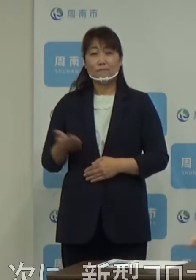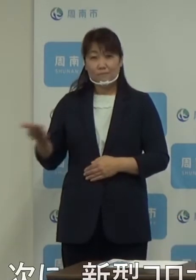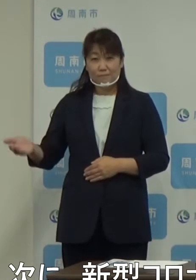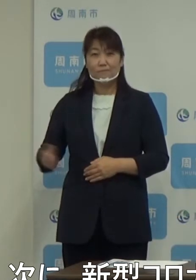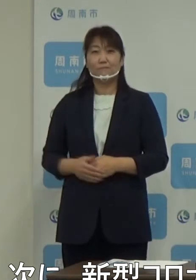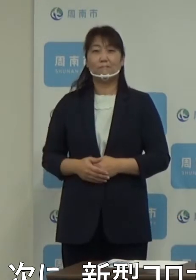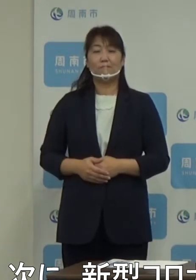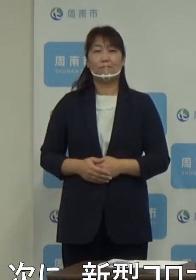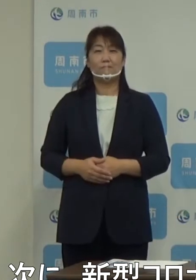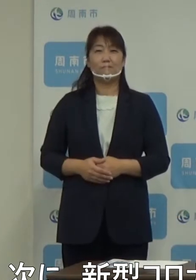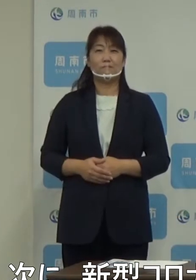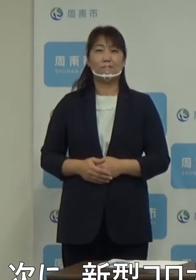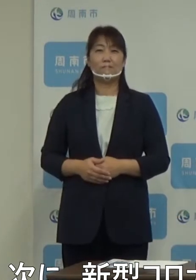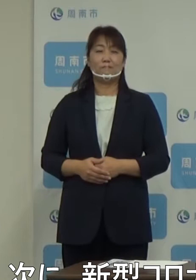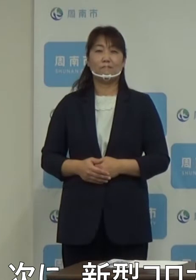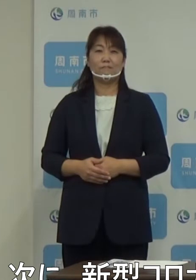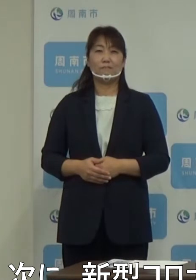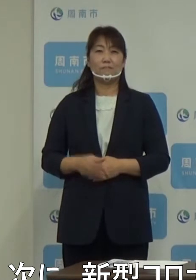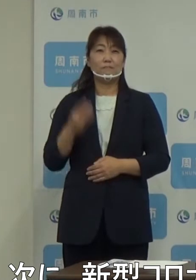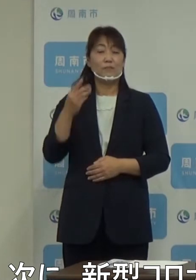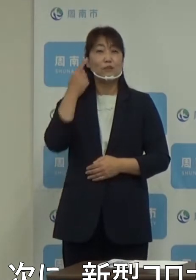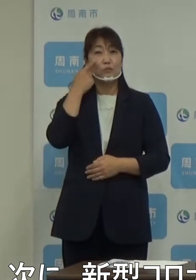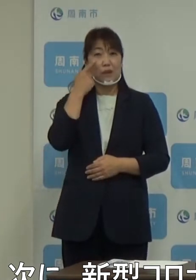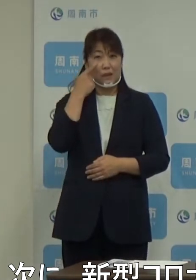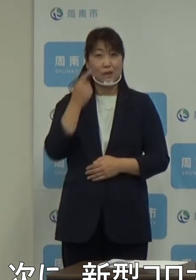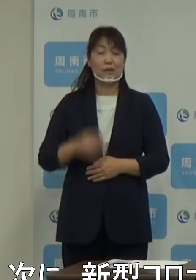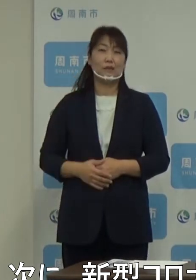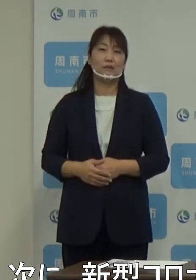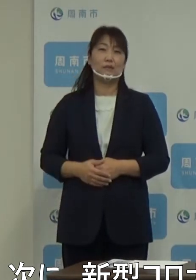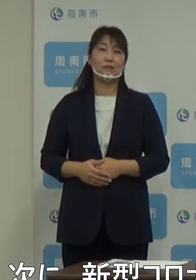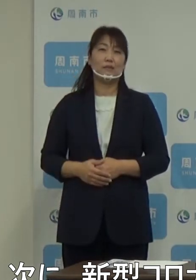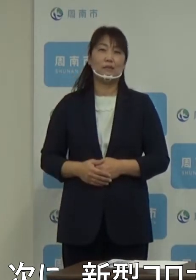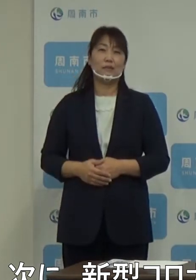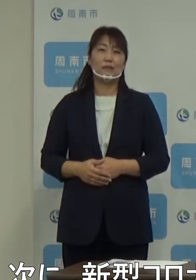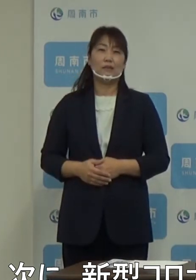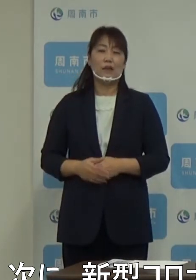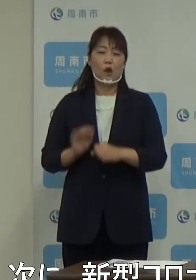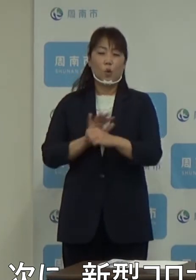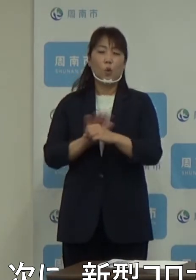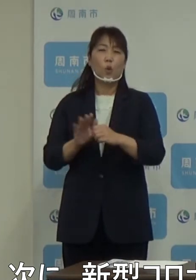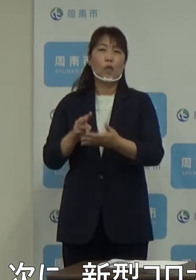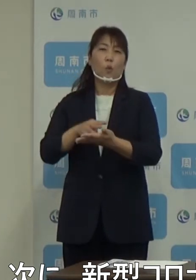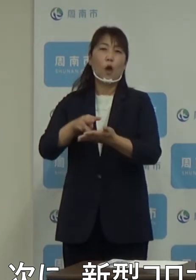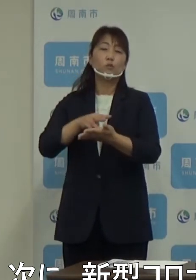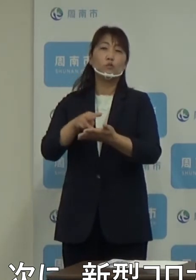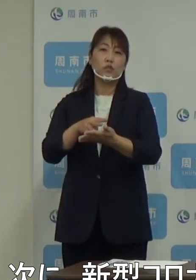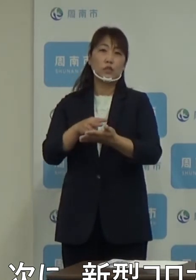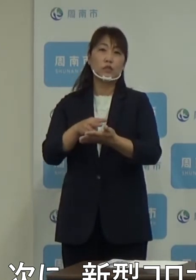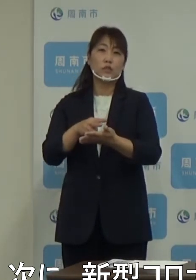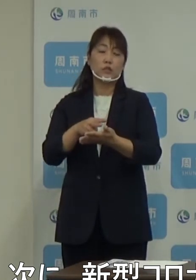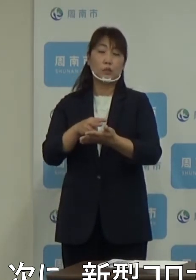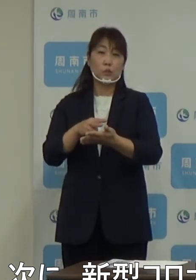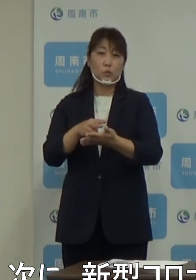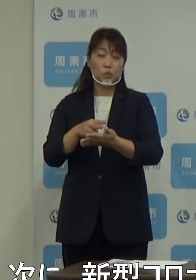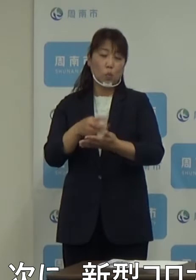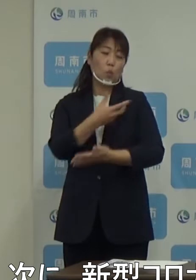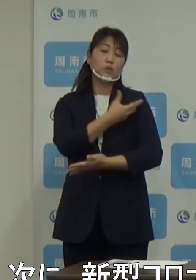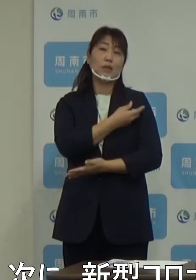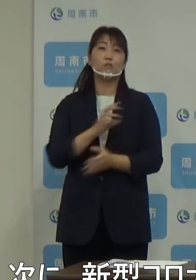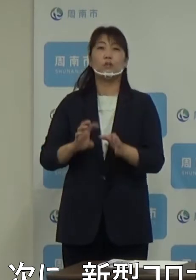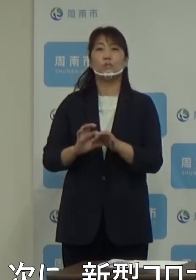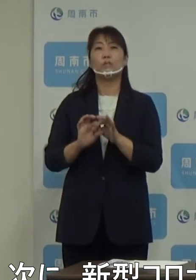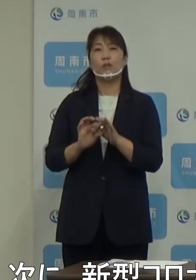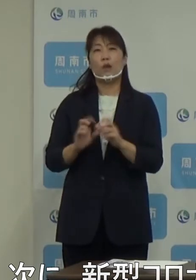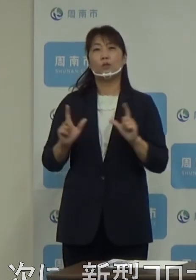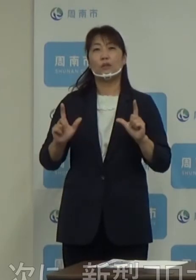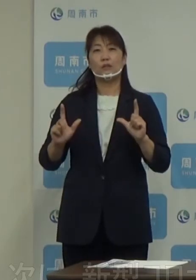次に3番目でございます。新型コロナワクチンの追加接種についてお知